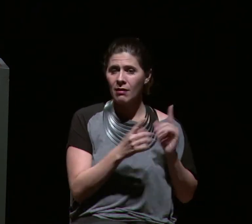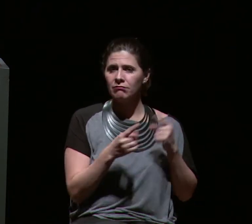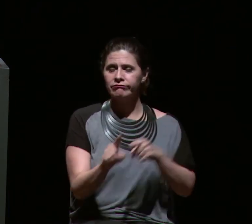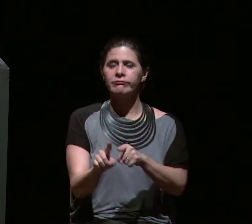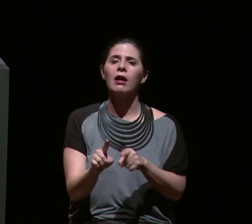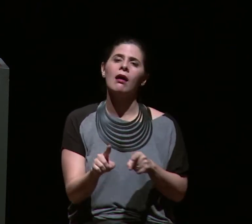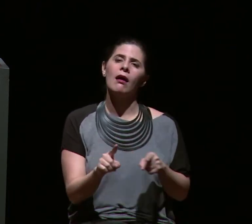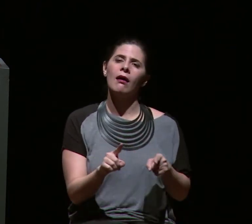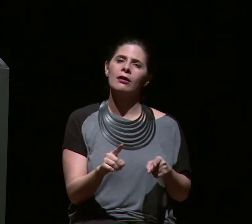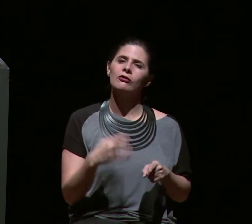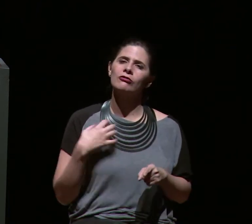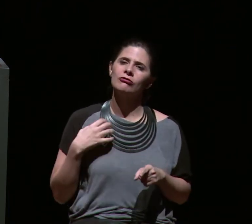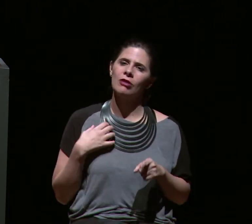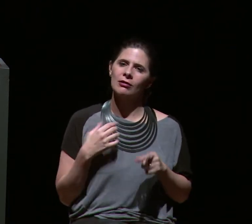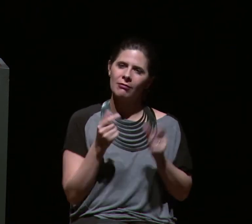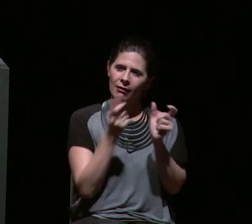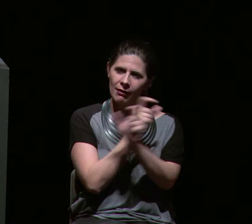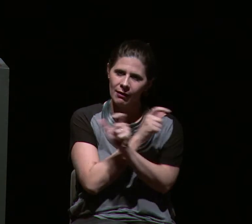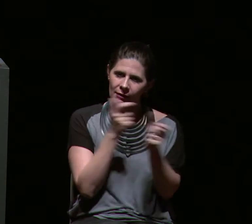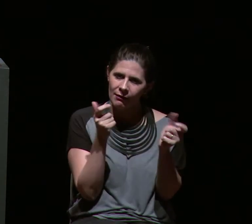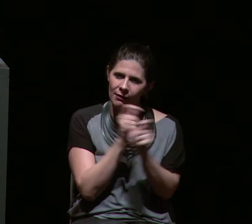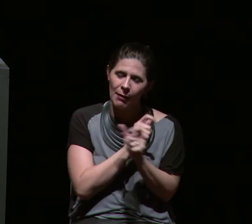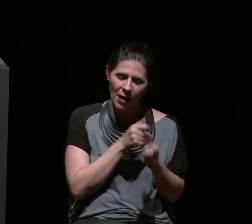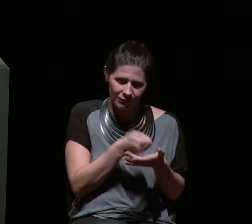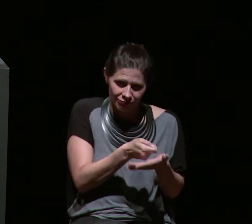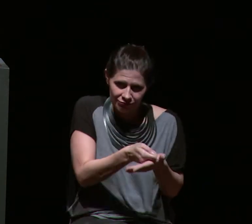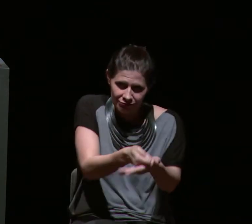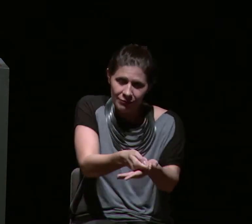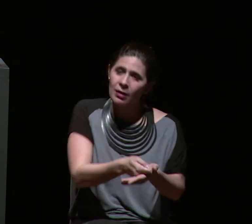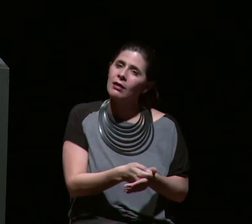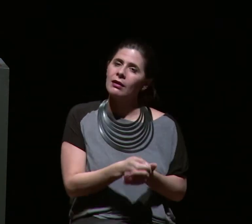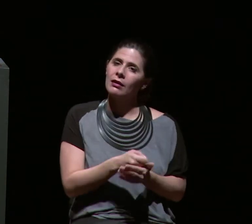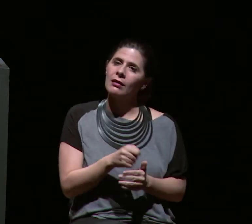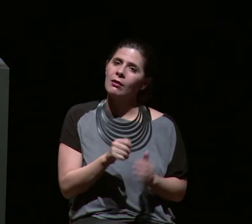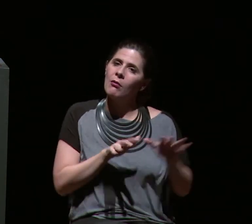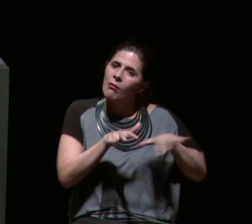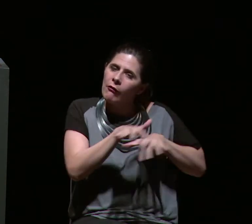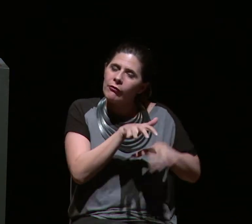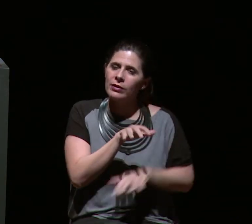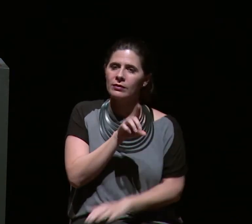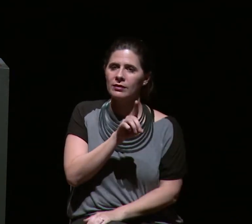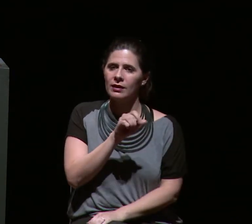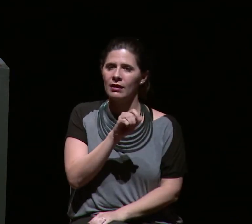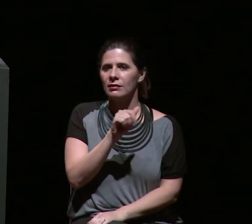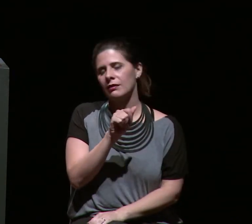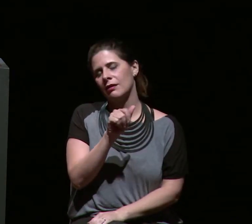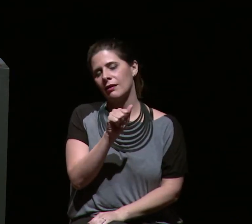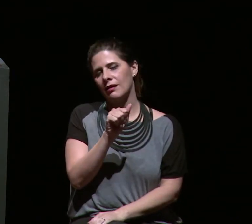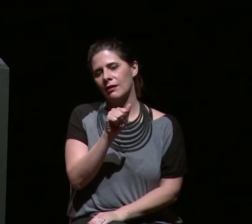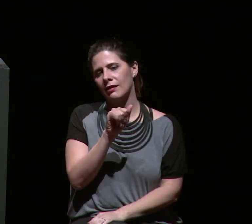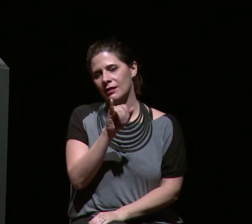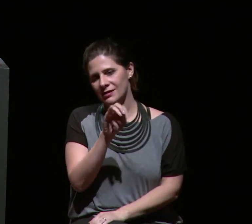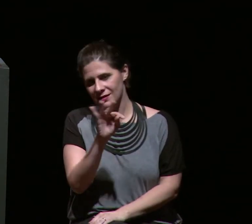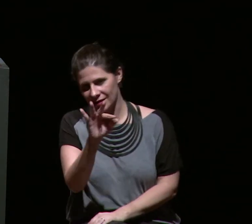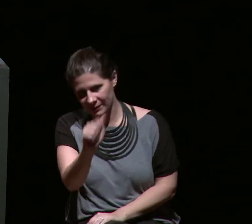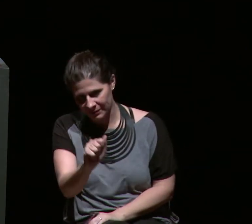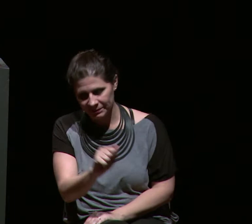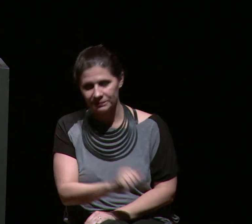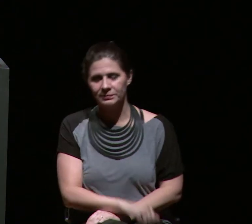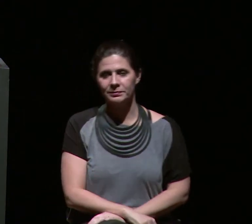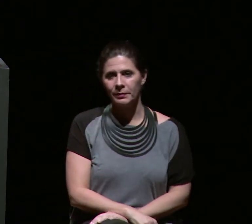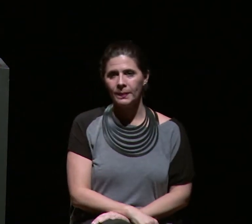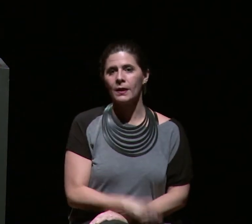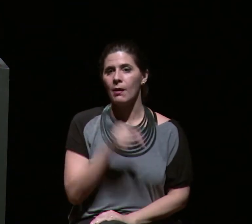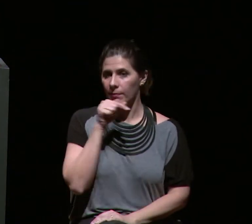por André Breton durante o movimento dadaísta. Há cerca de 18 anos, Araújo tem dedicado a sua vida a tarefas capazes de